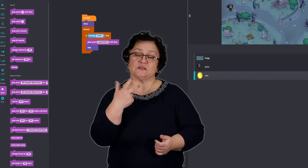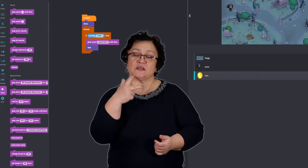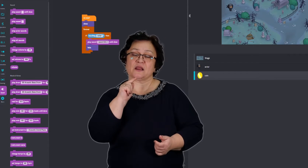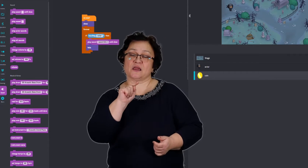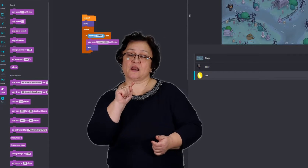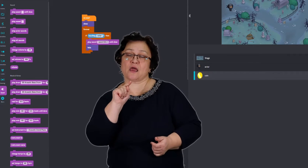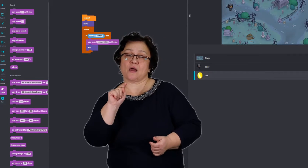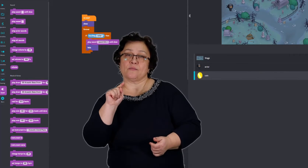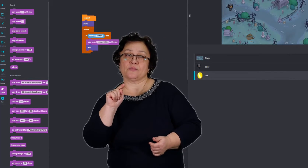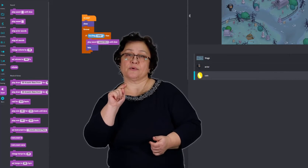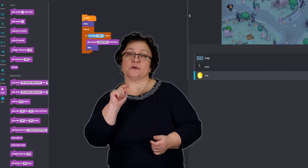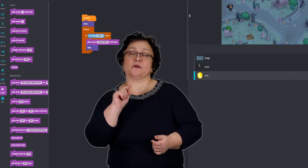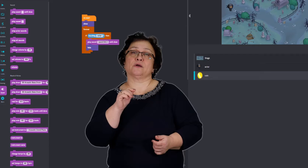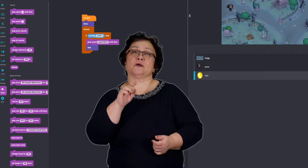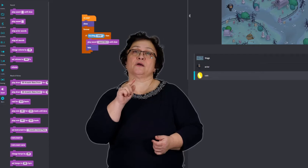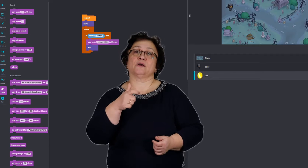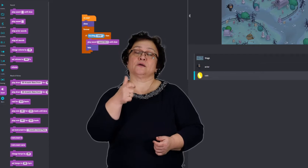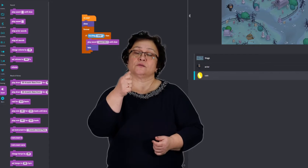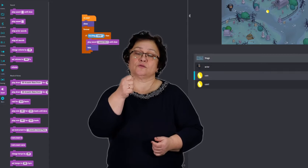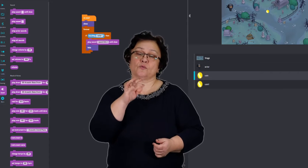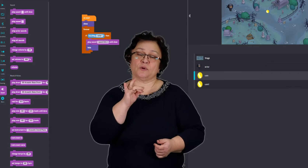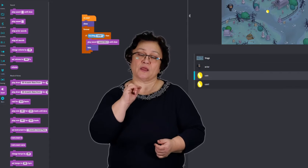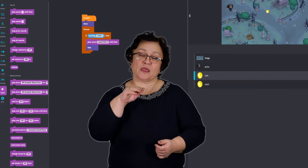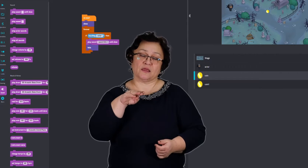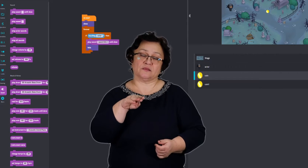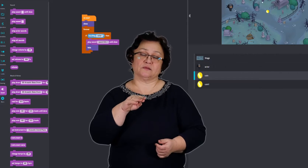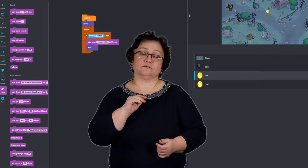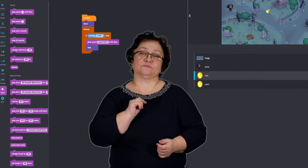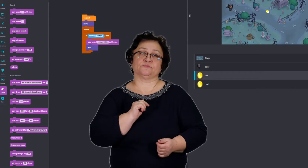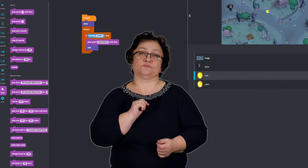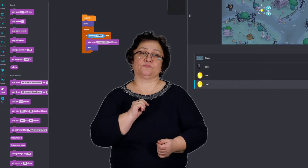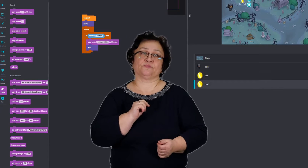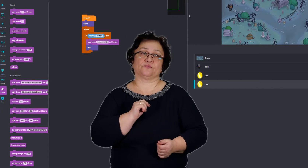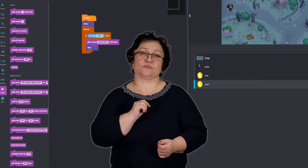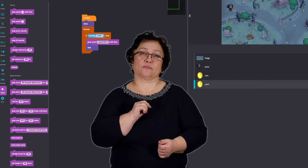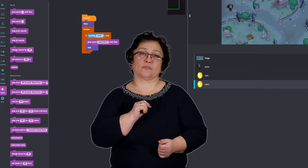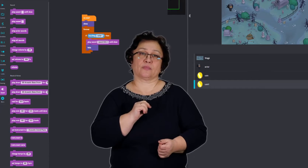три крапки. Натискаємо Duplicate.